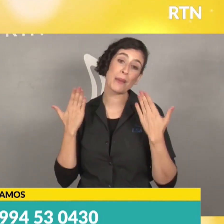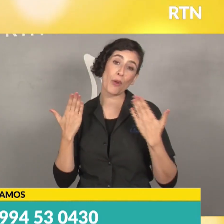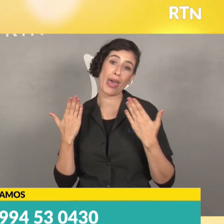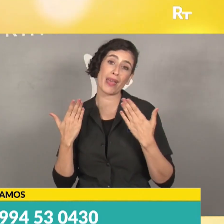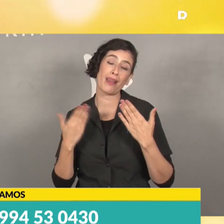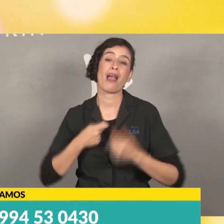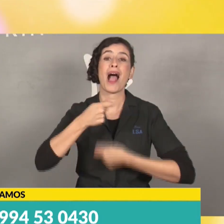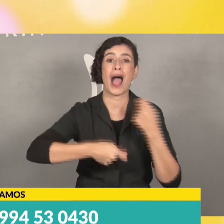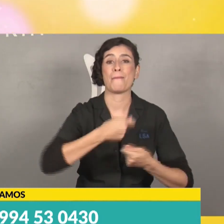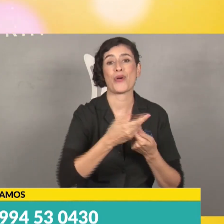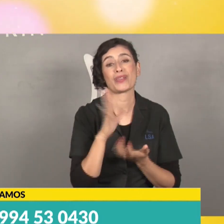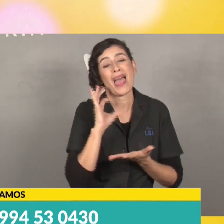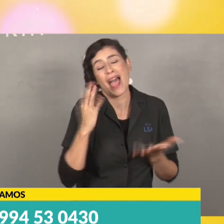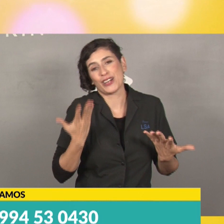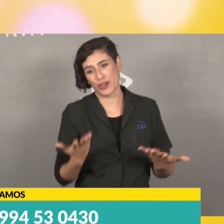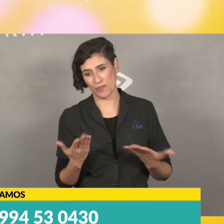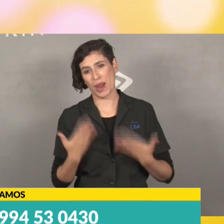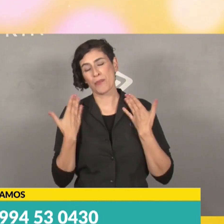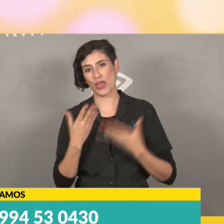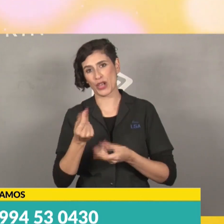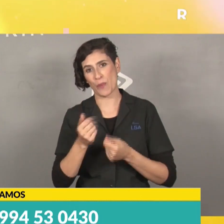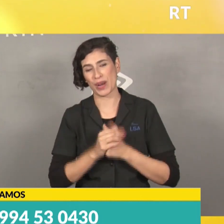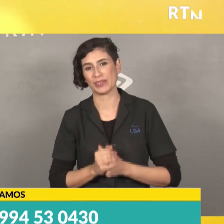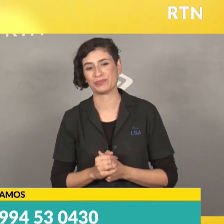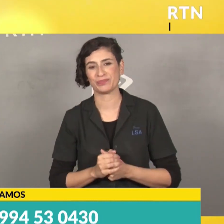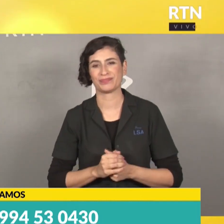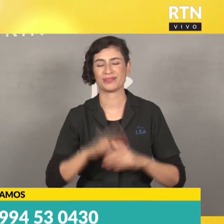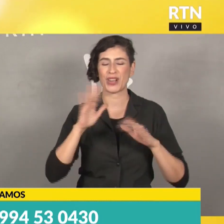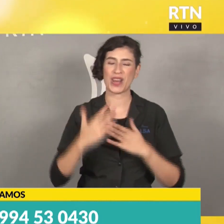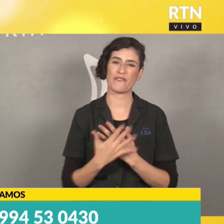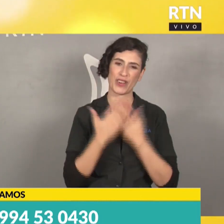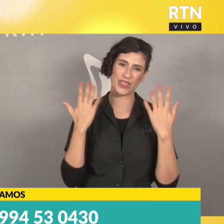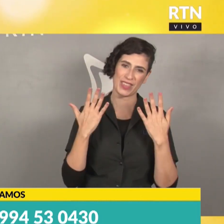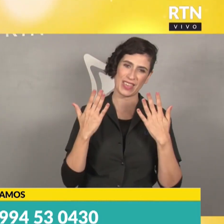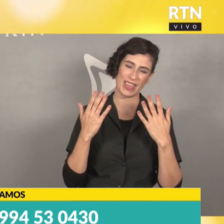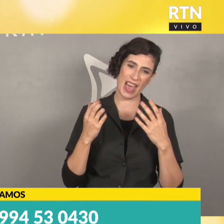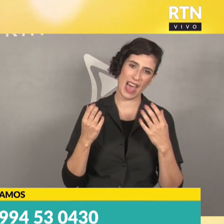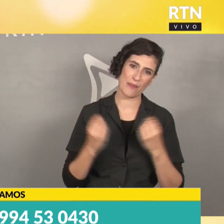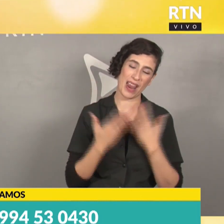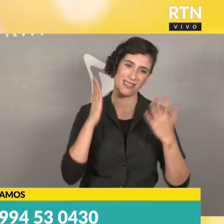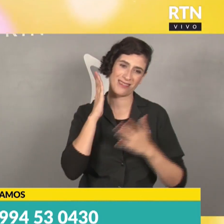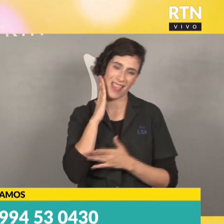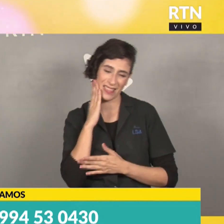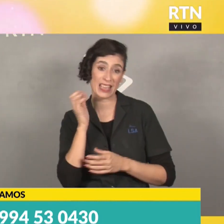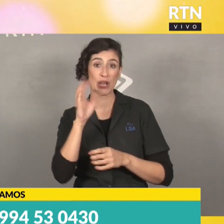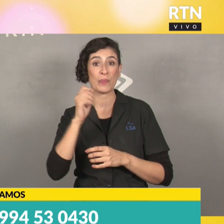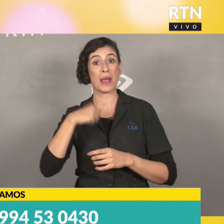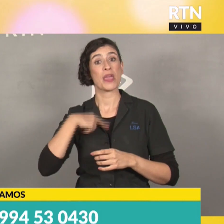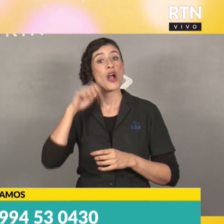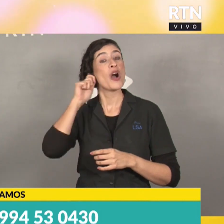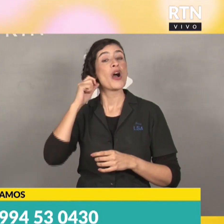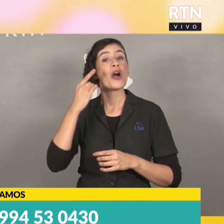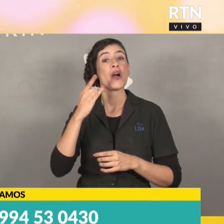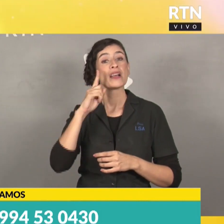podamos acceder a la misma. Hola, buenos días, buenas tardes. Mi nombre es Guillermina, soy profesora